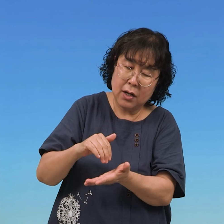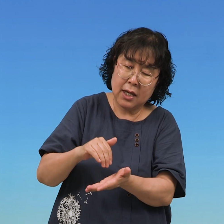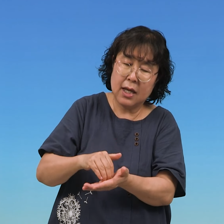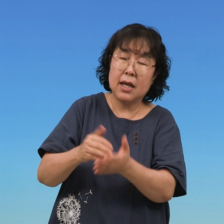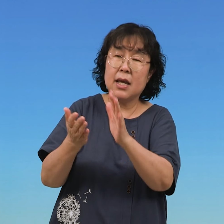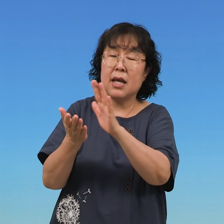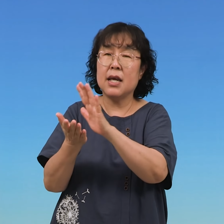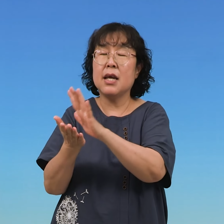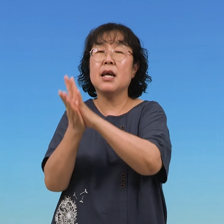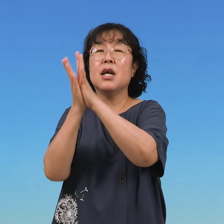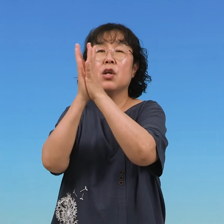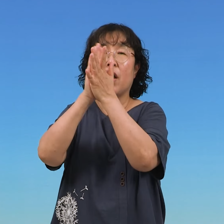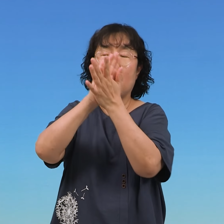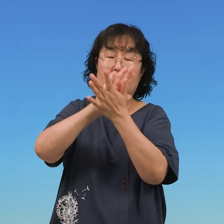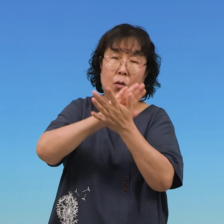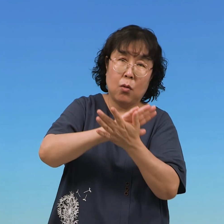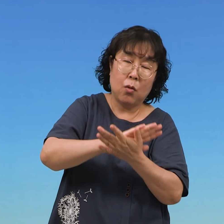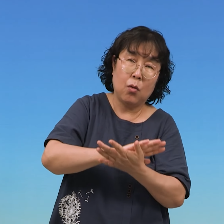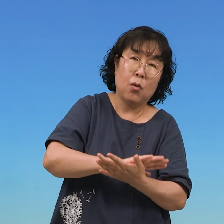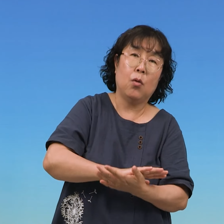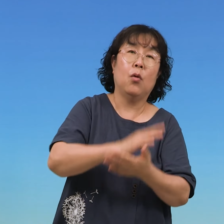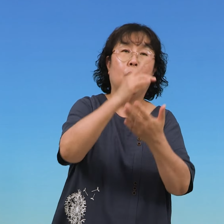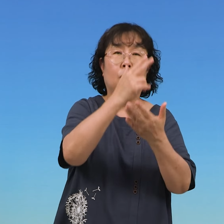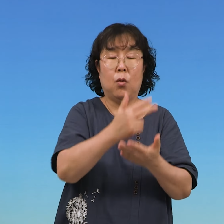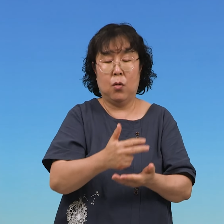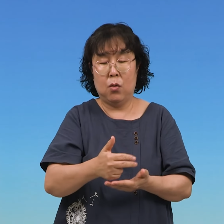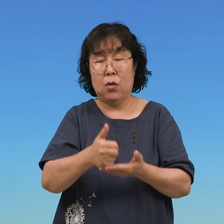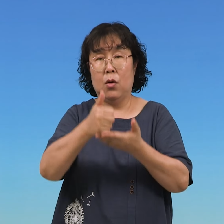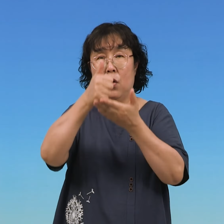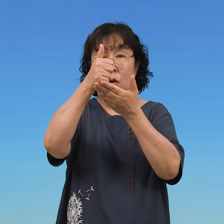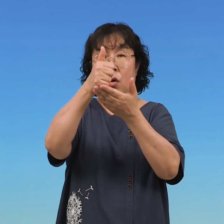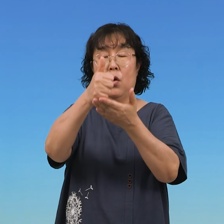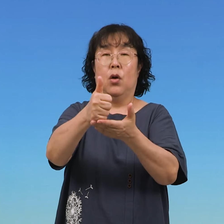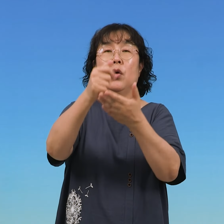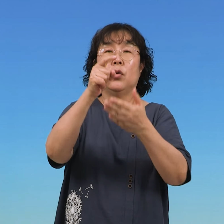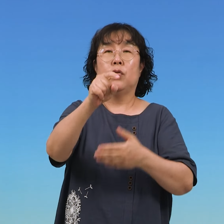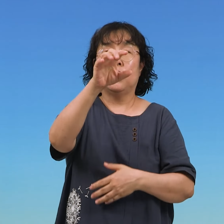바다가 반석이 되고 예배하는 이 순간 주님 여기